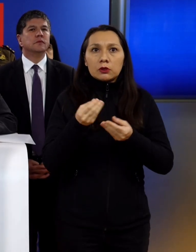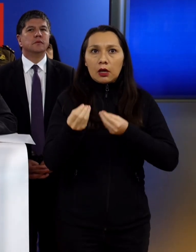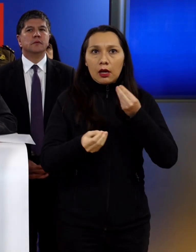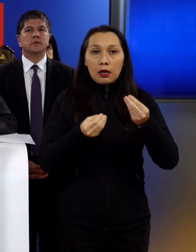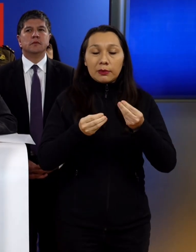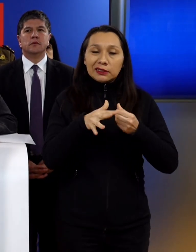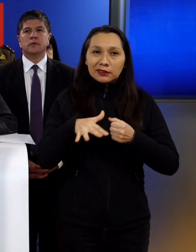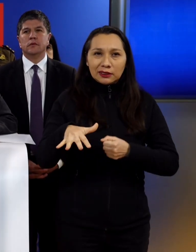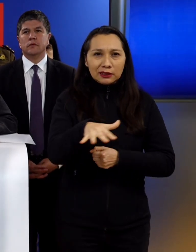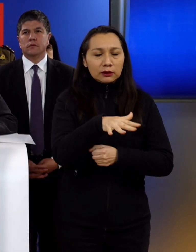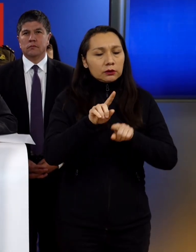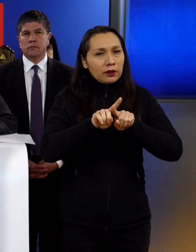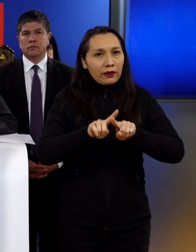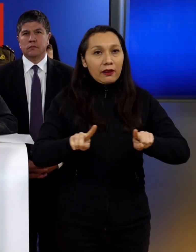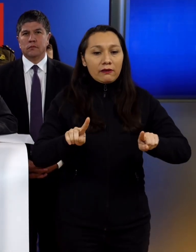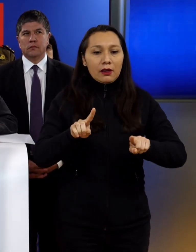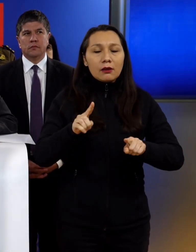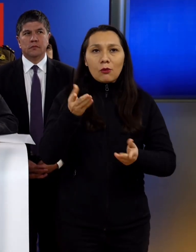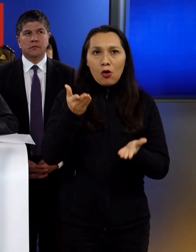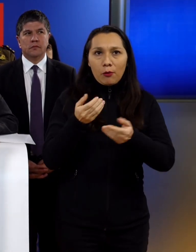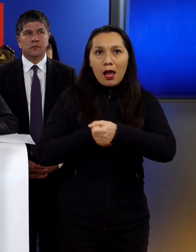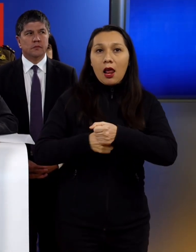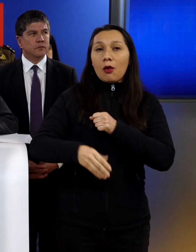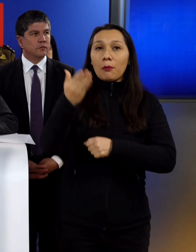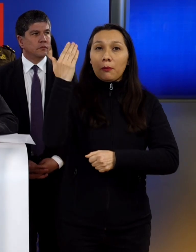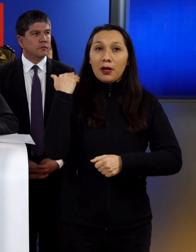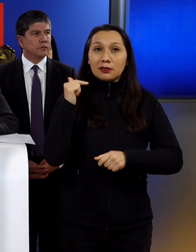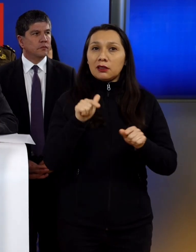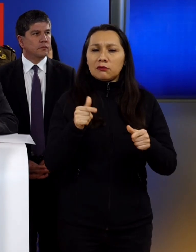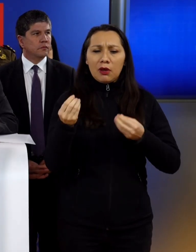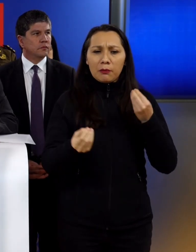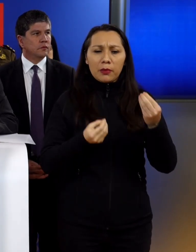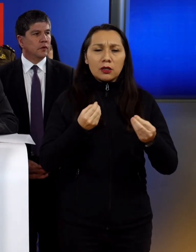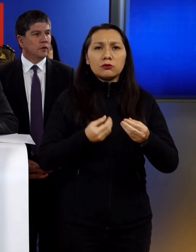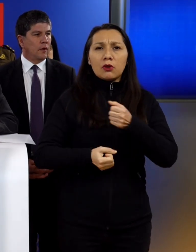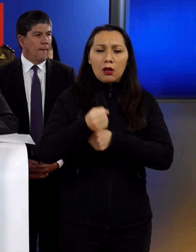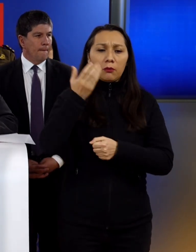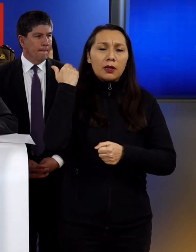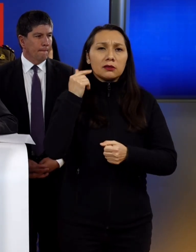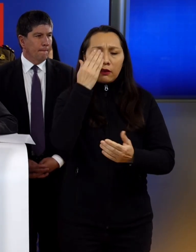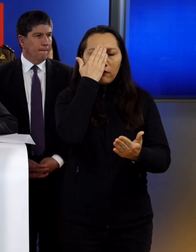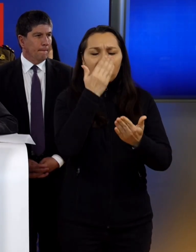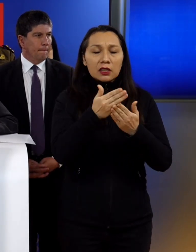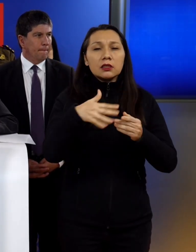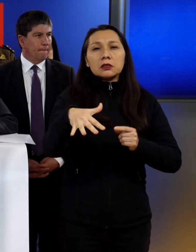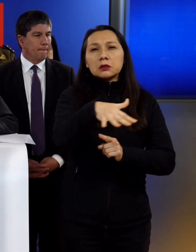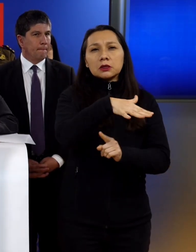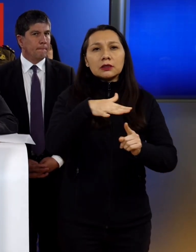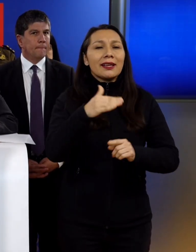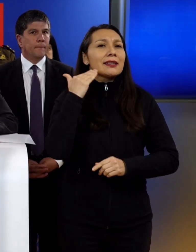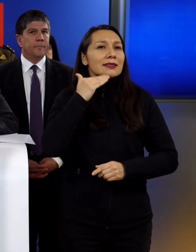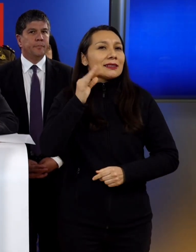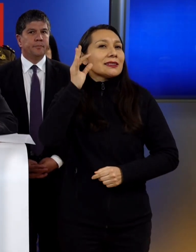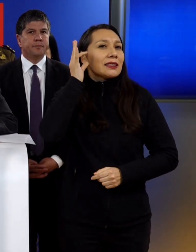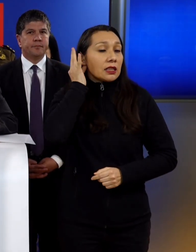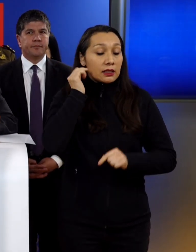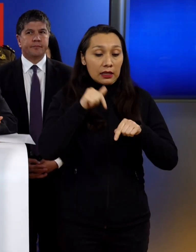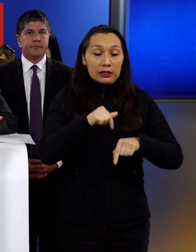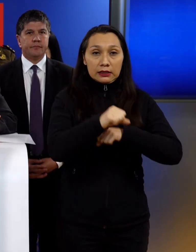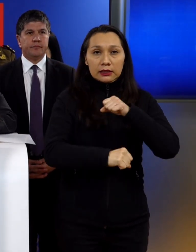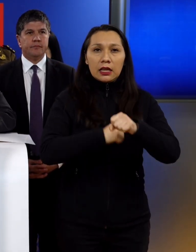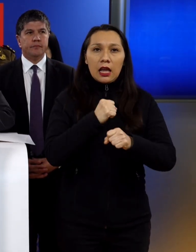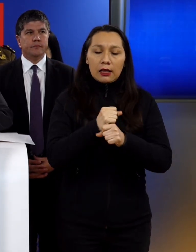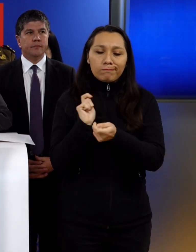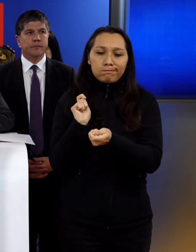una circunstancia distinta del año pasado. El año pasado estábamos enfrentando lo que se llama el fenómeno de la niña. Este año